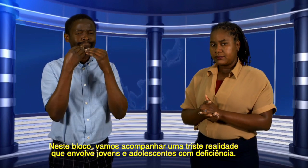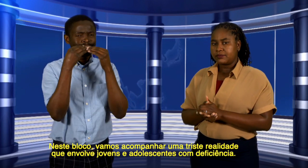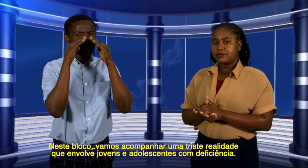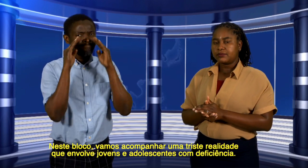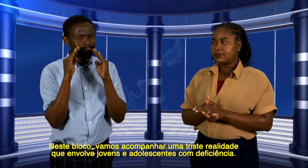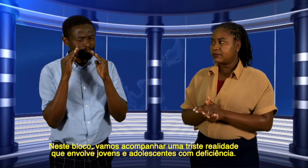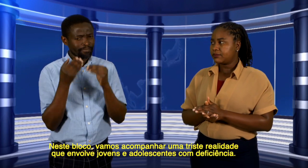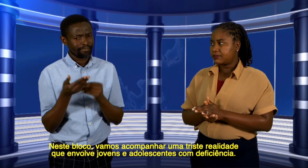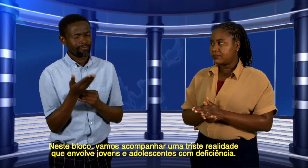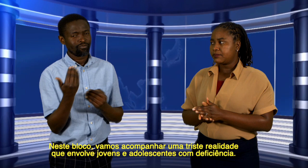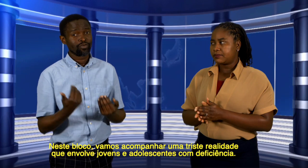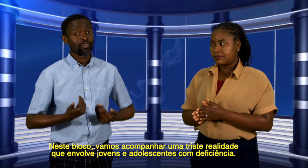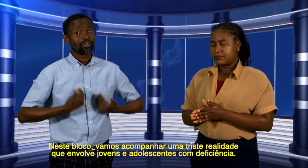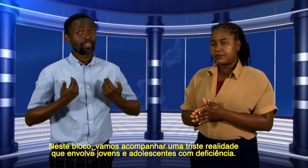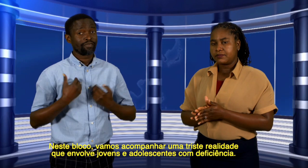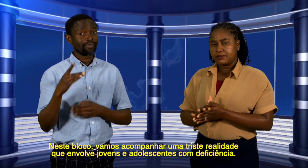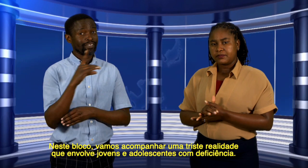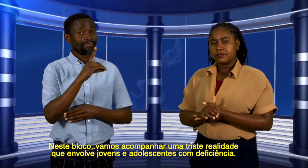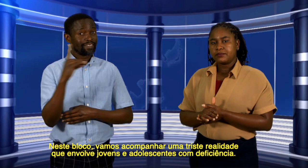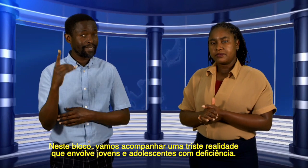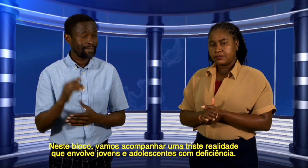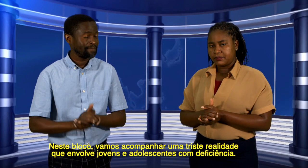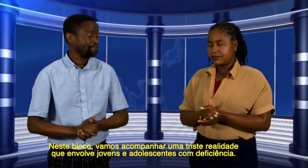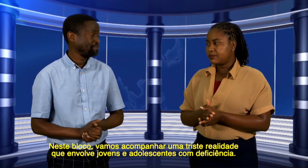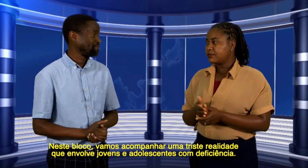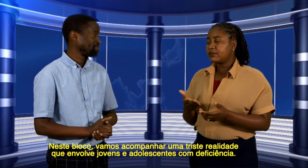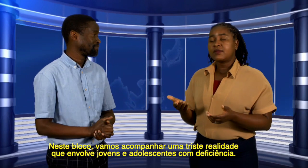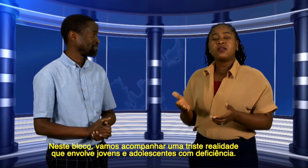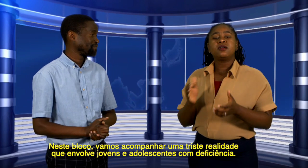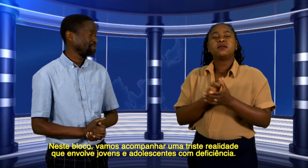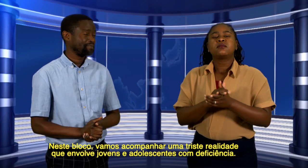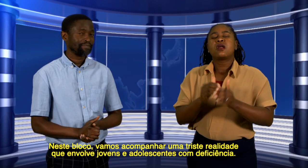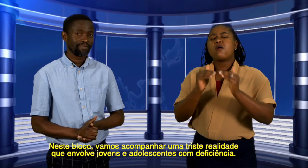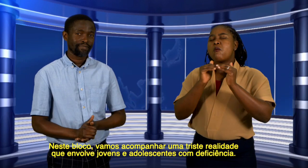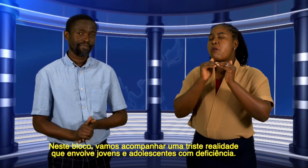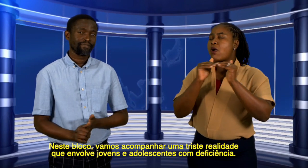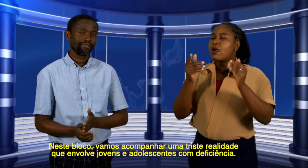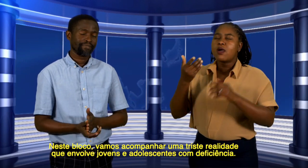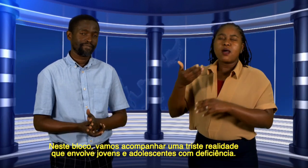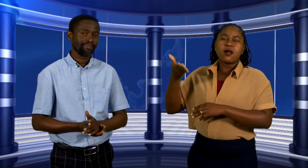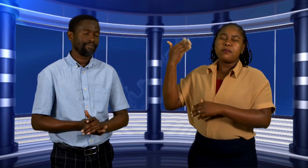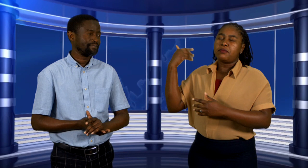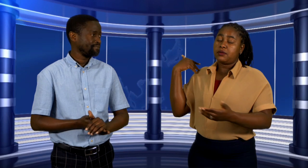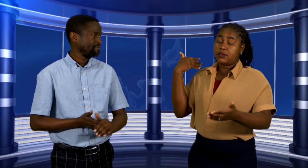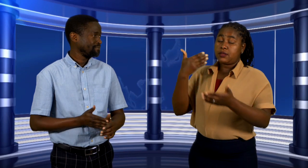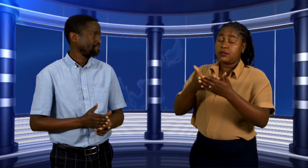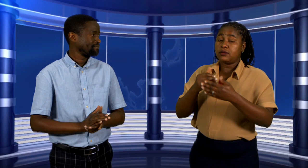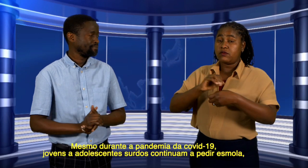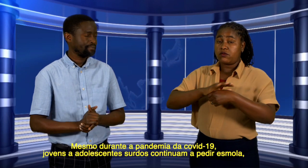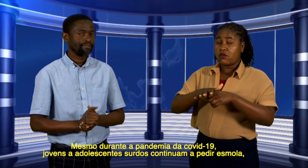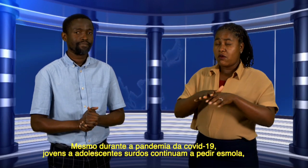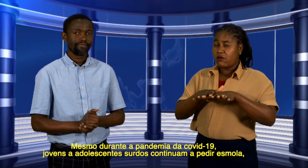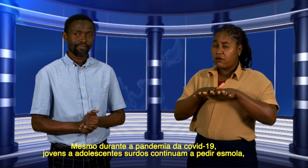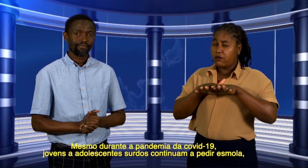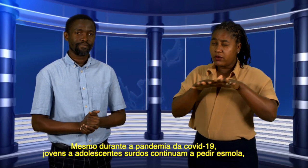vamos acompanhar uma triste realidade que envolve jovens e adolescentes com deficiência.